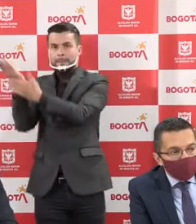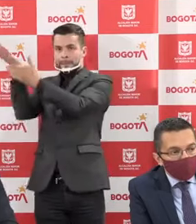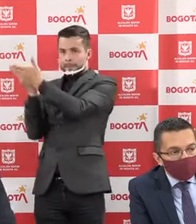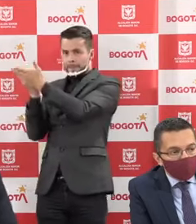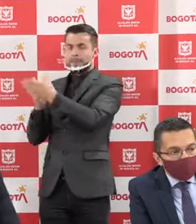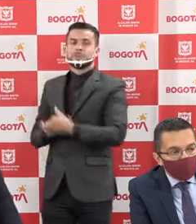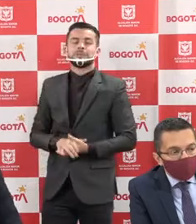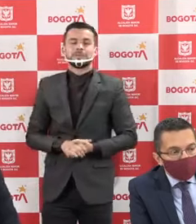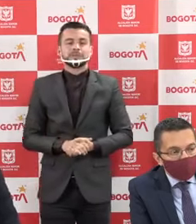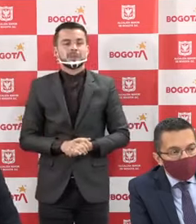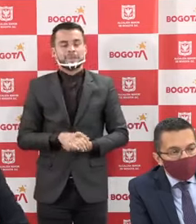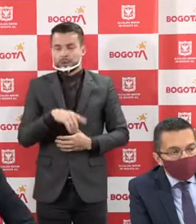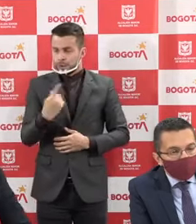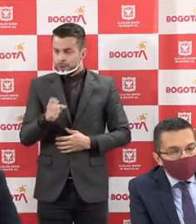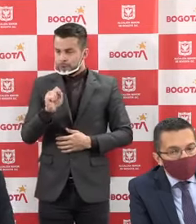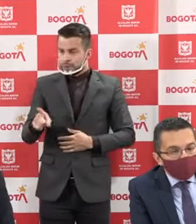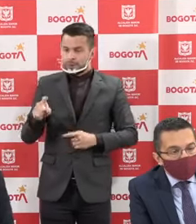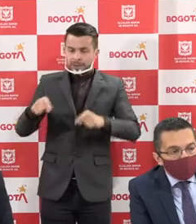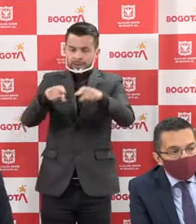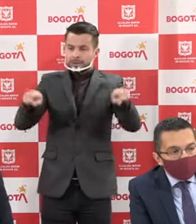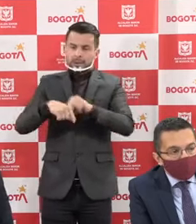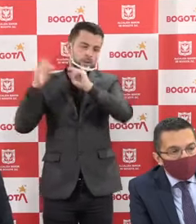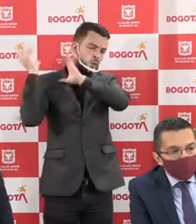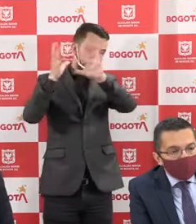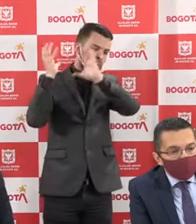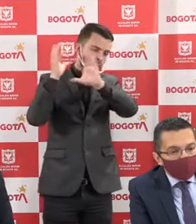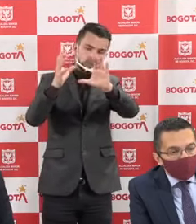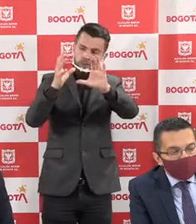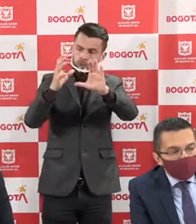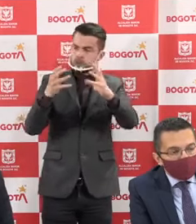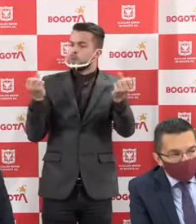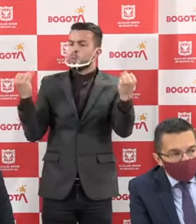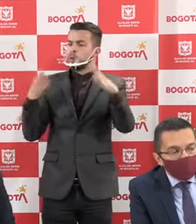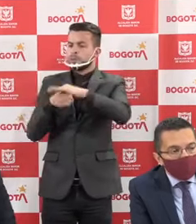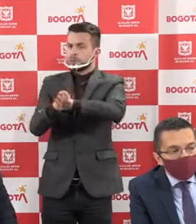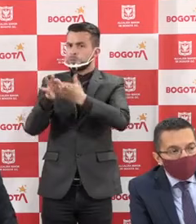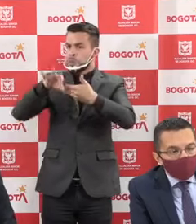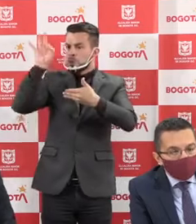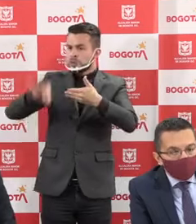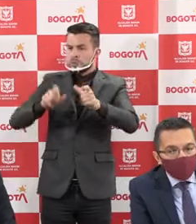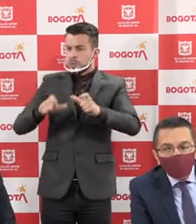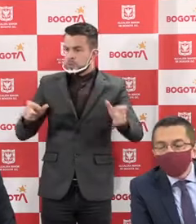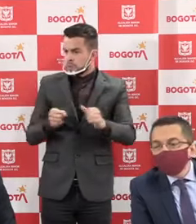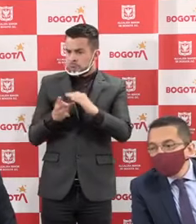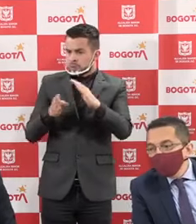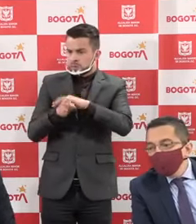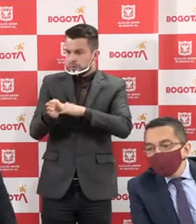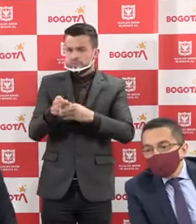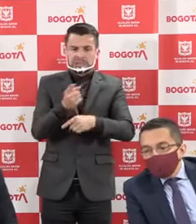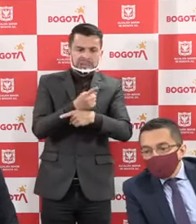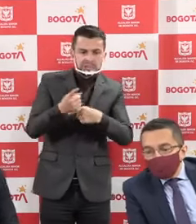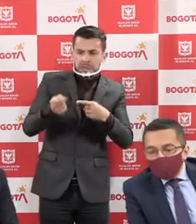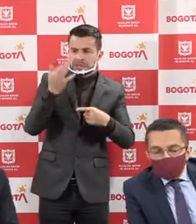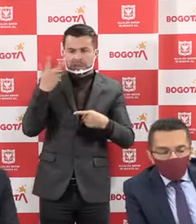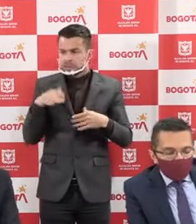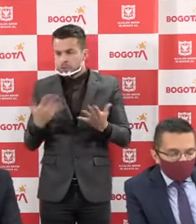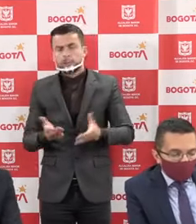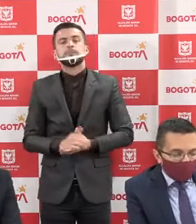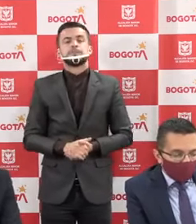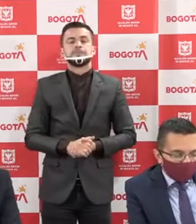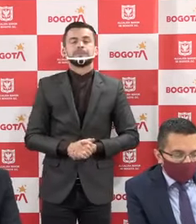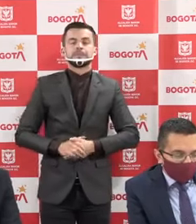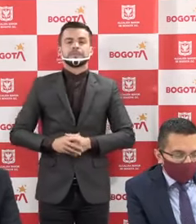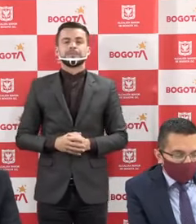de corabastos hay algún límite de aforo díaz como funcionará corabastos